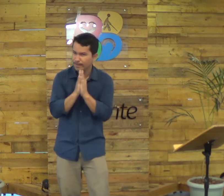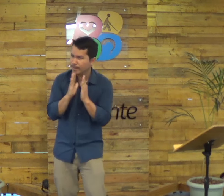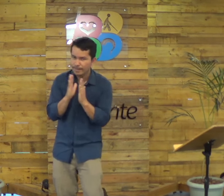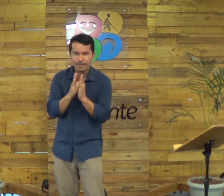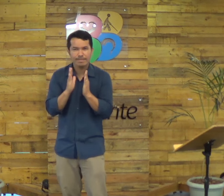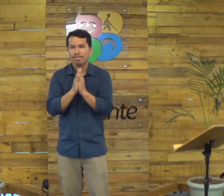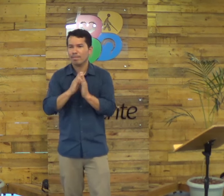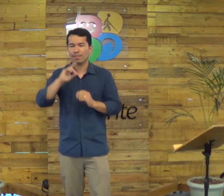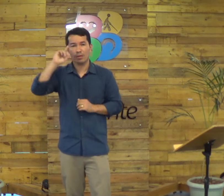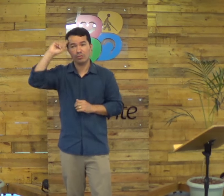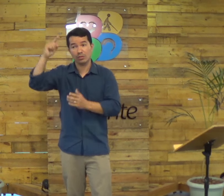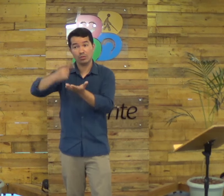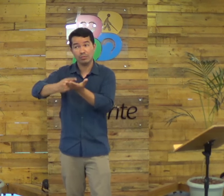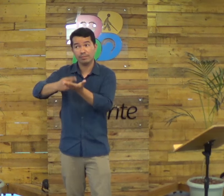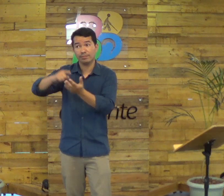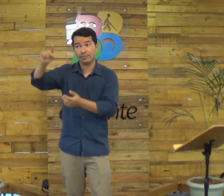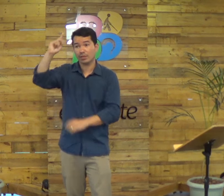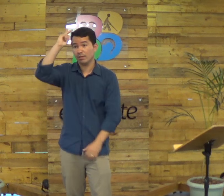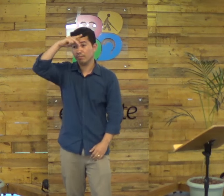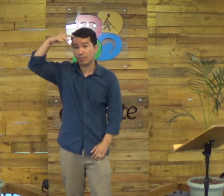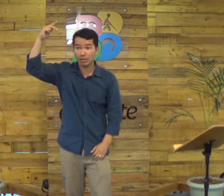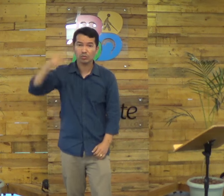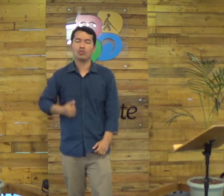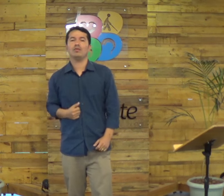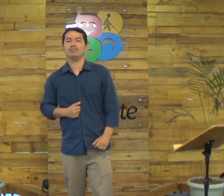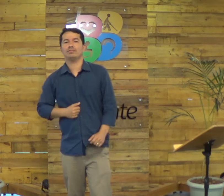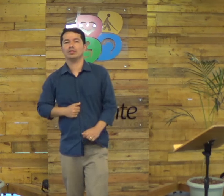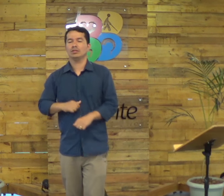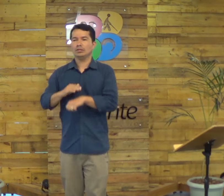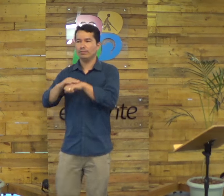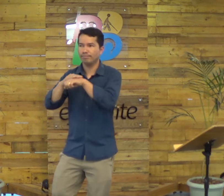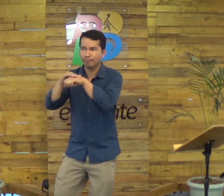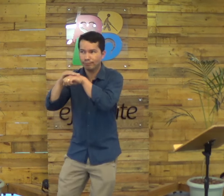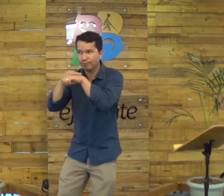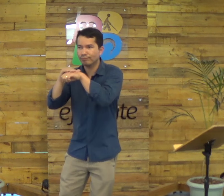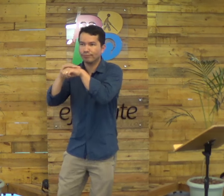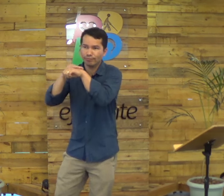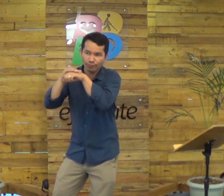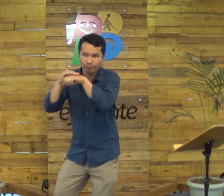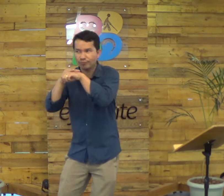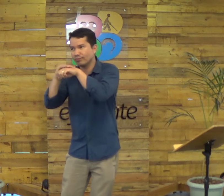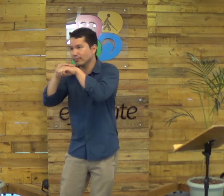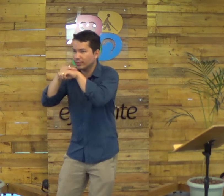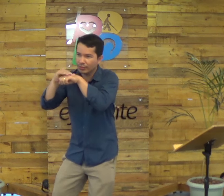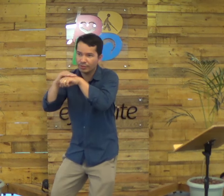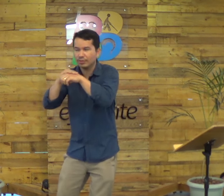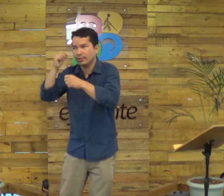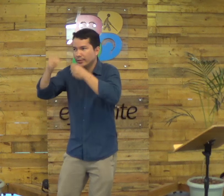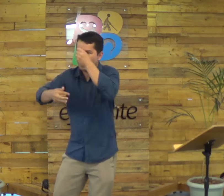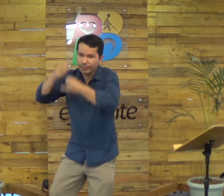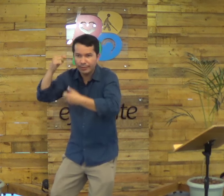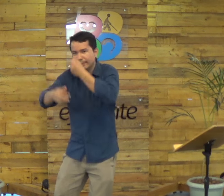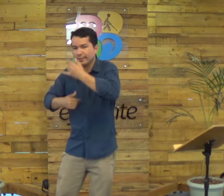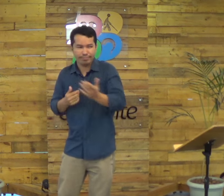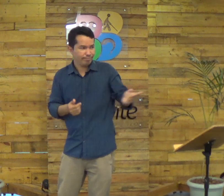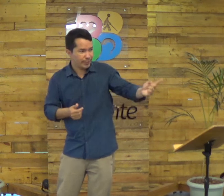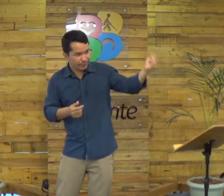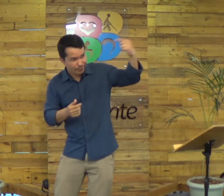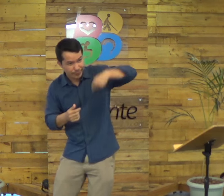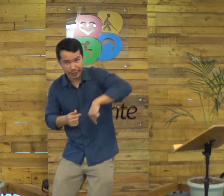foi um bom, né, aí um dia, nós fomos conversar com o pastoral, conversamos com ele, explicamos toda a situação,